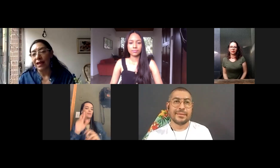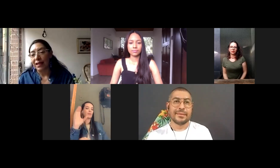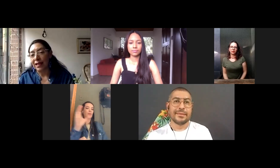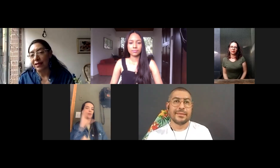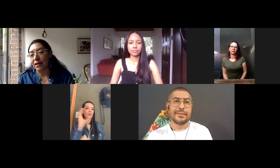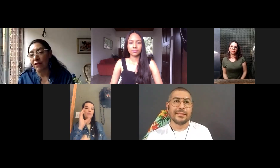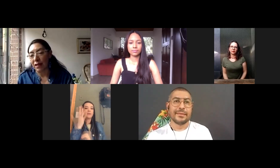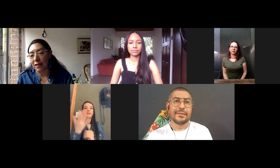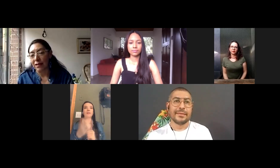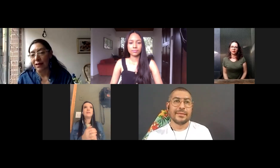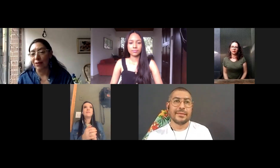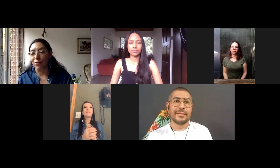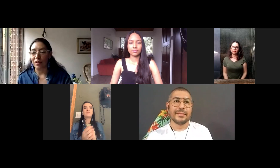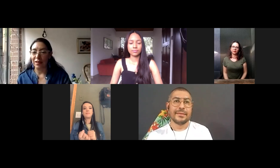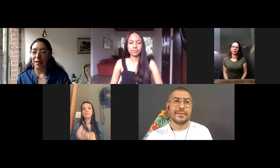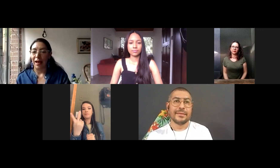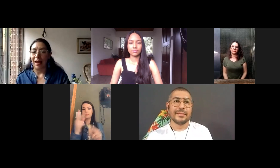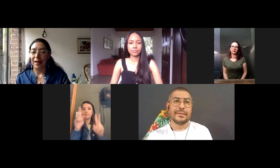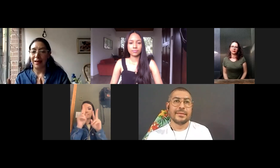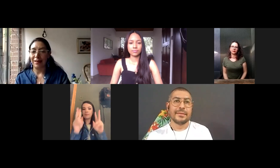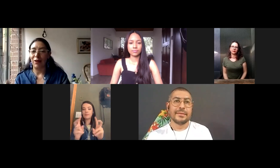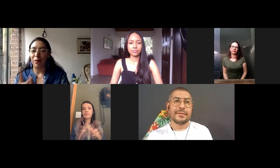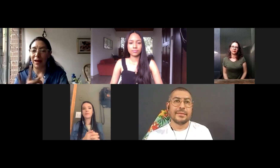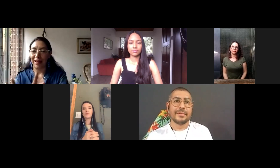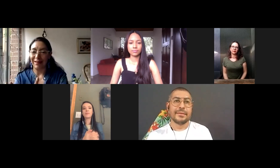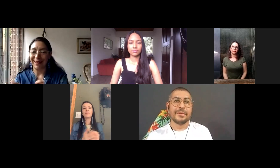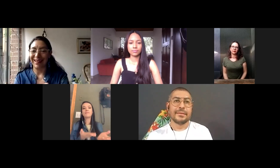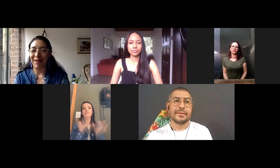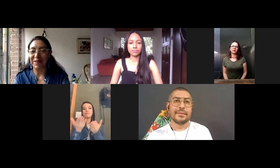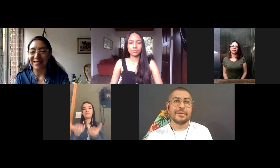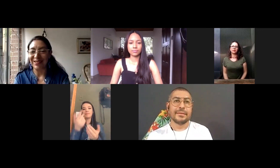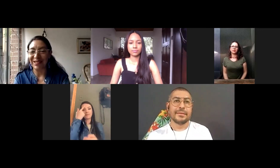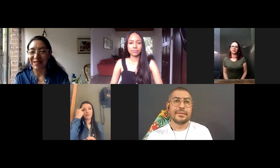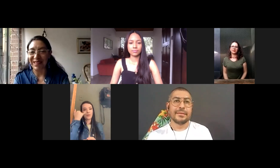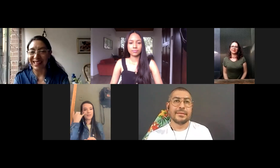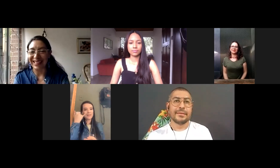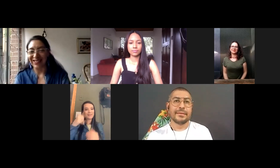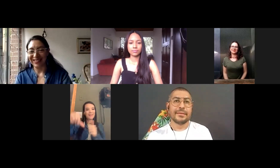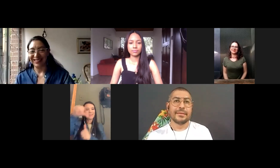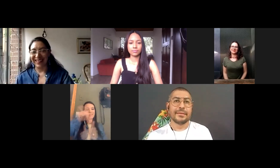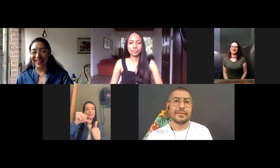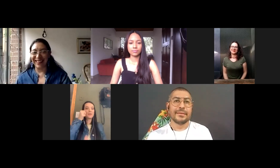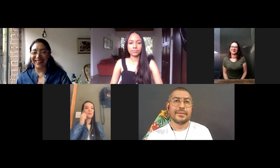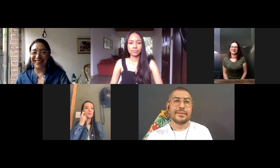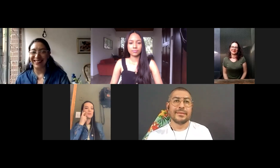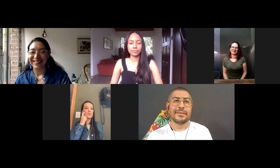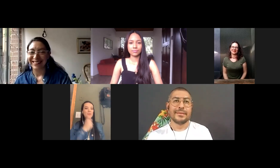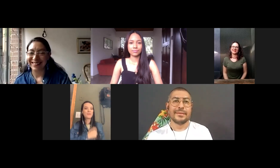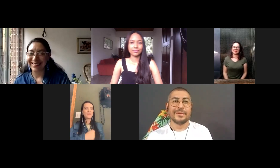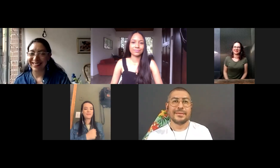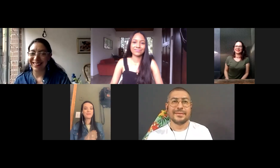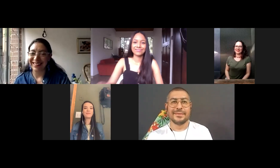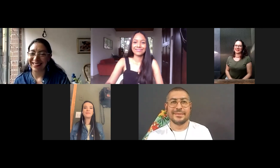señas de este viernes. Entonces, ahí las dejo para que intercambien su interpretación.